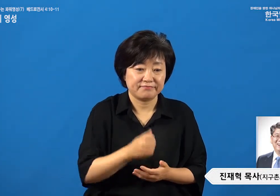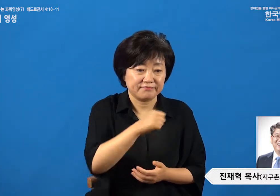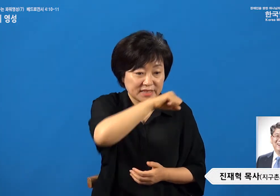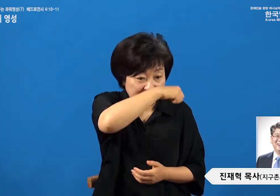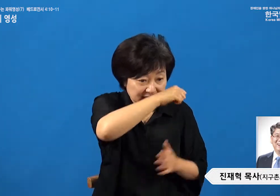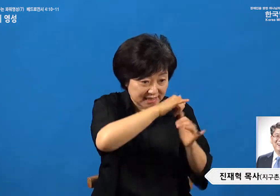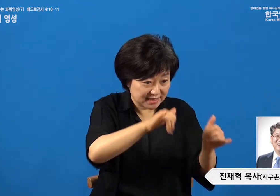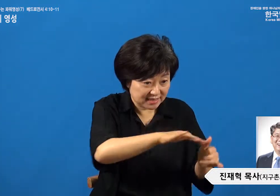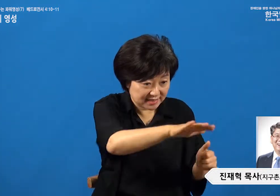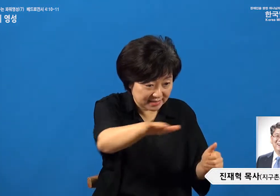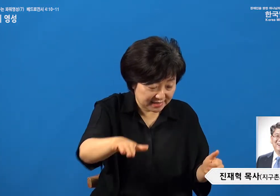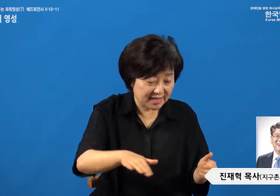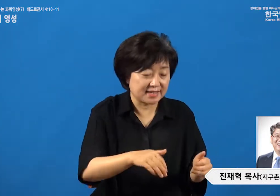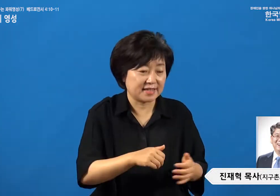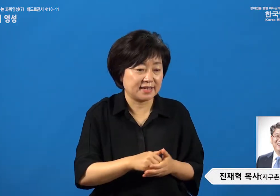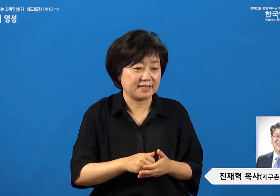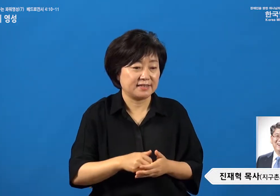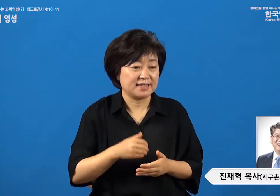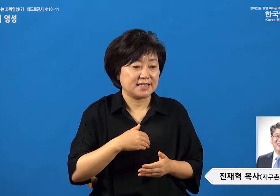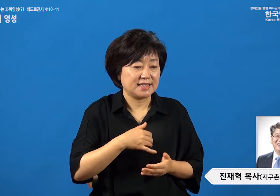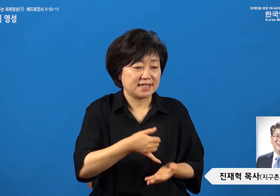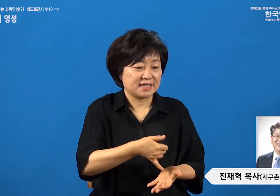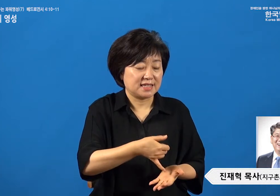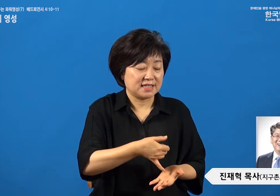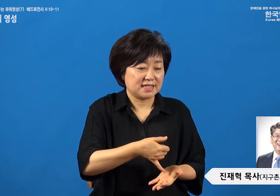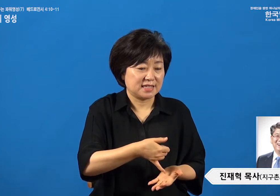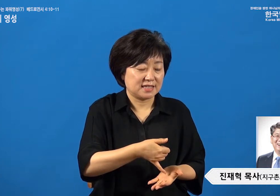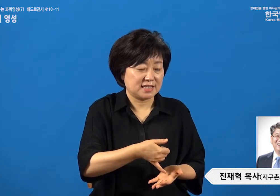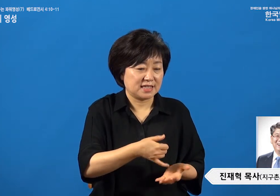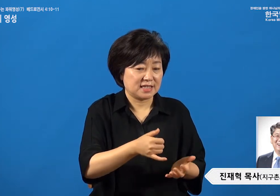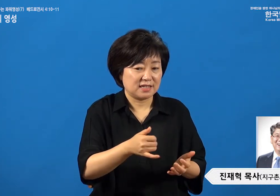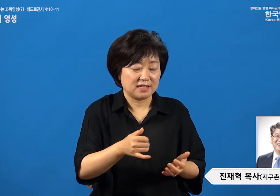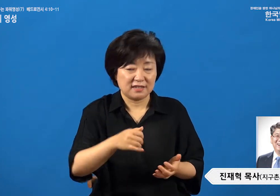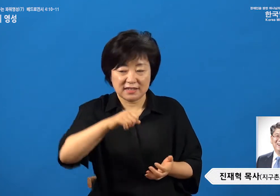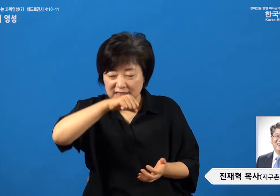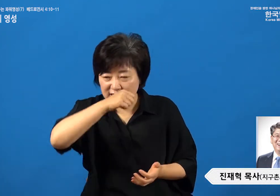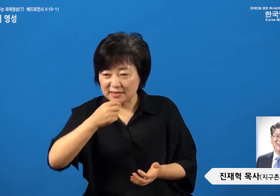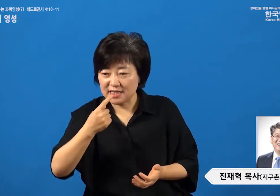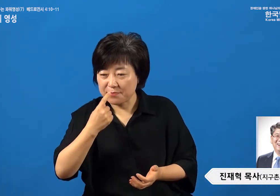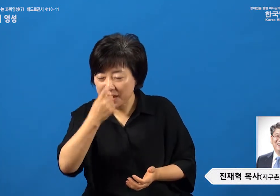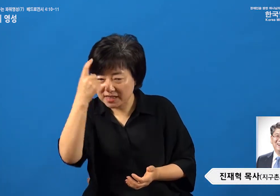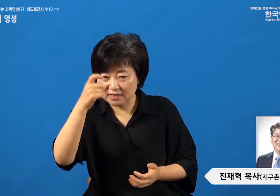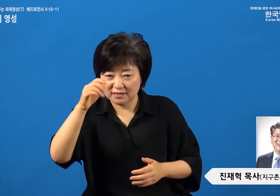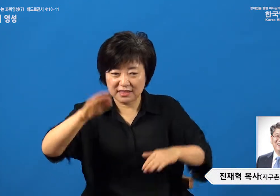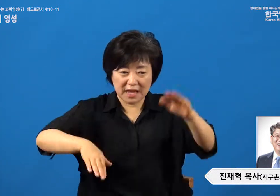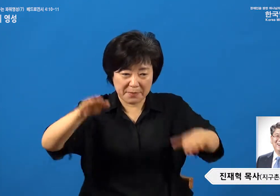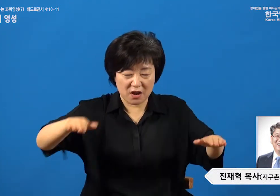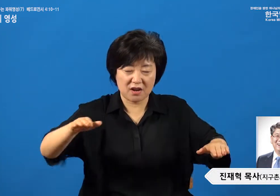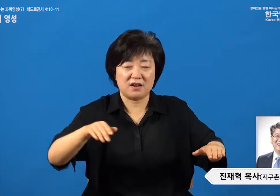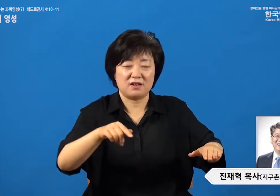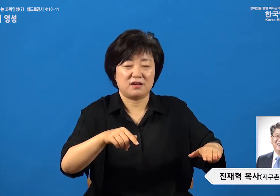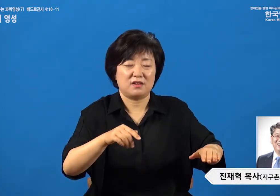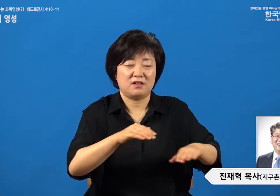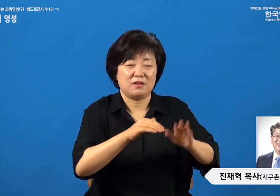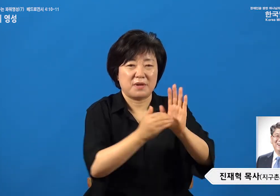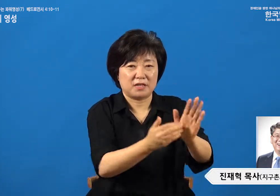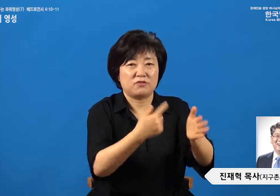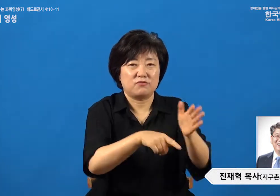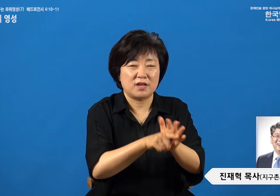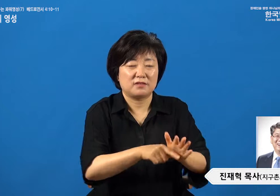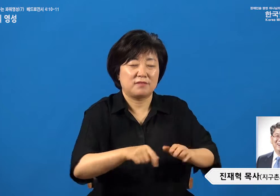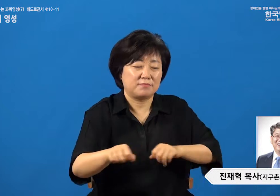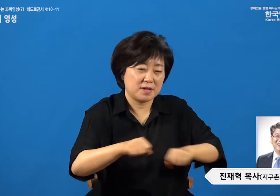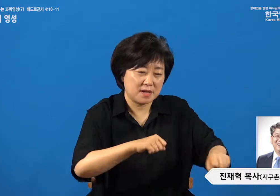문제에서 새로움을 일으켰던 사람의 이야기를 우리는 알고 있습니다. 그가 암살당하기 몇 달 전